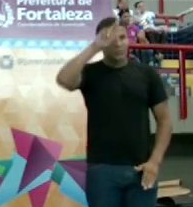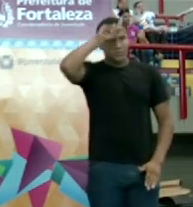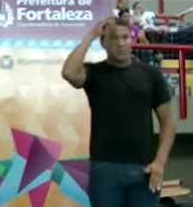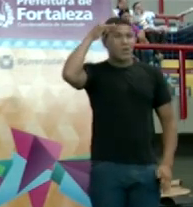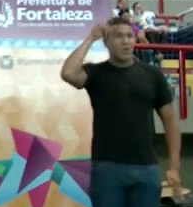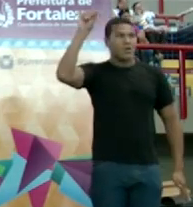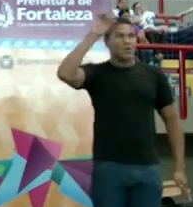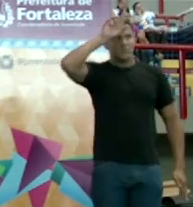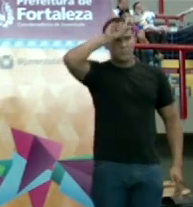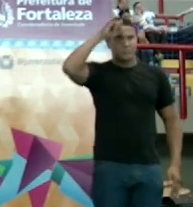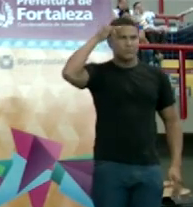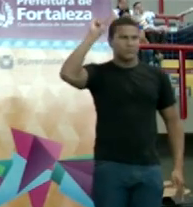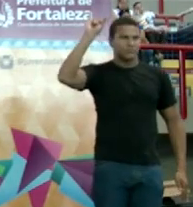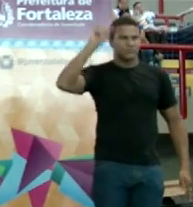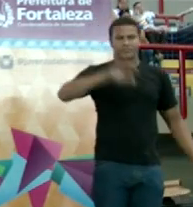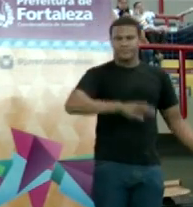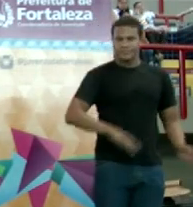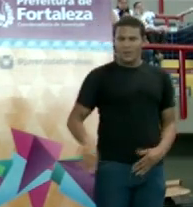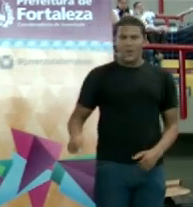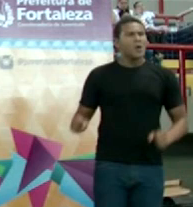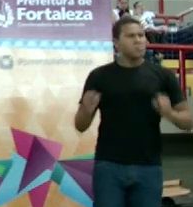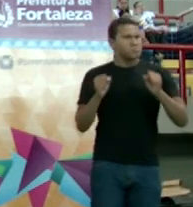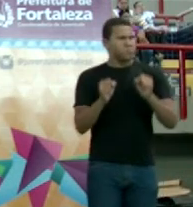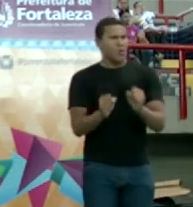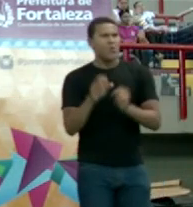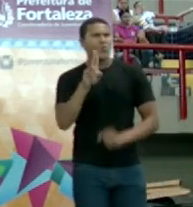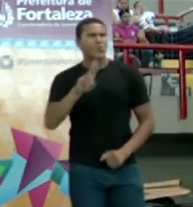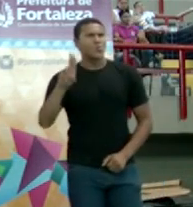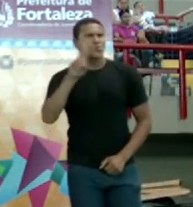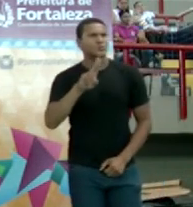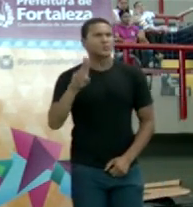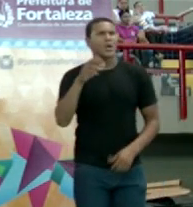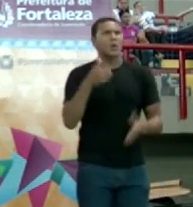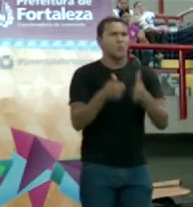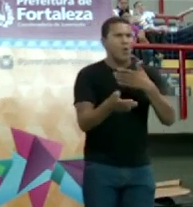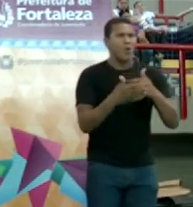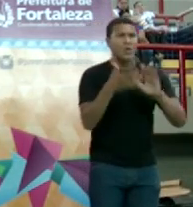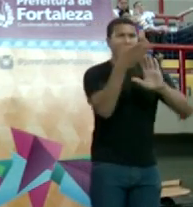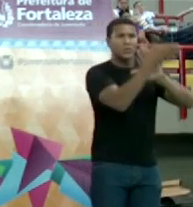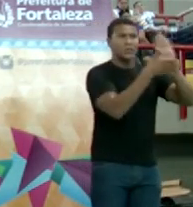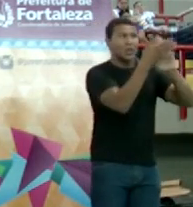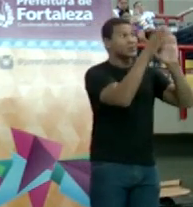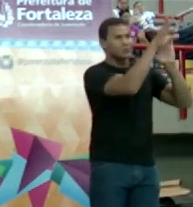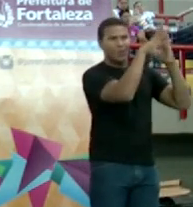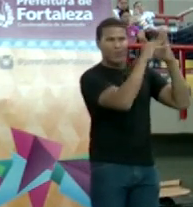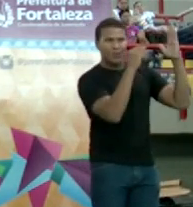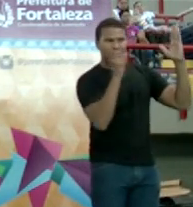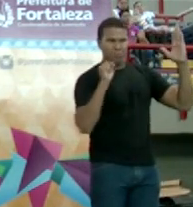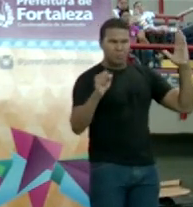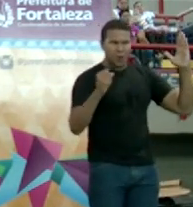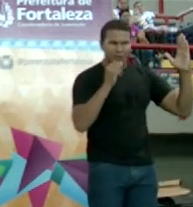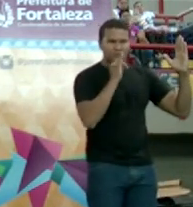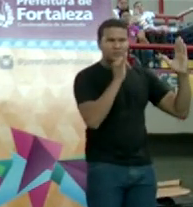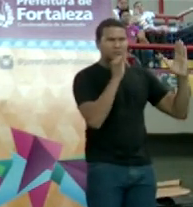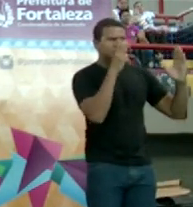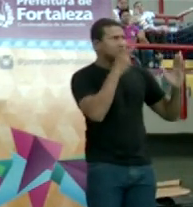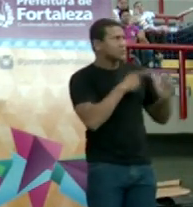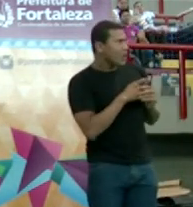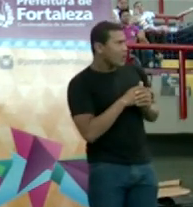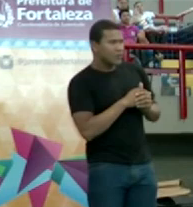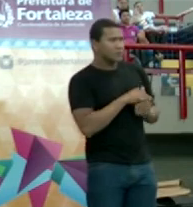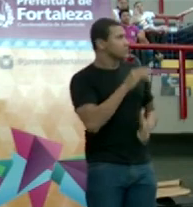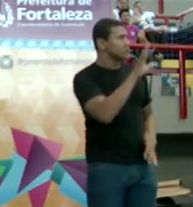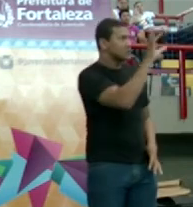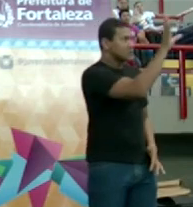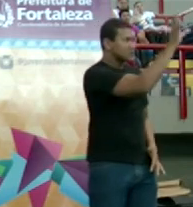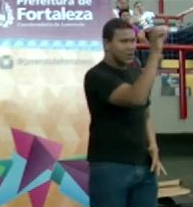motivador? Pode, mas você não pode copiar a frase tal qual está lá. Você pega o dado